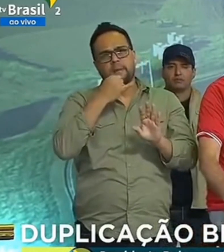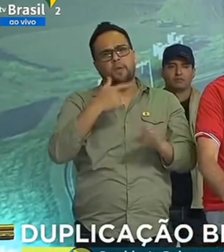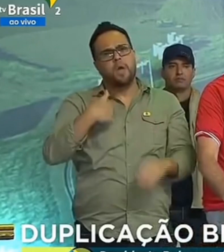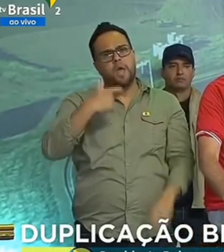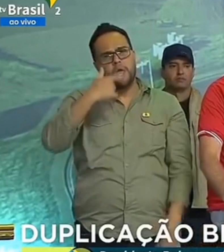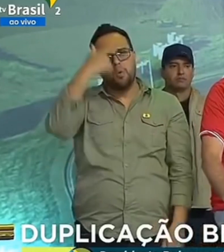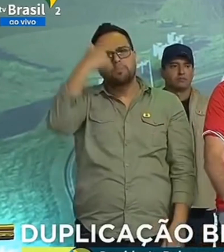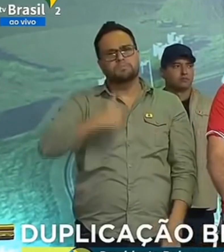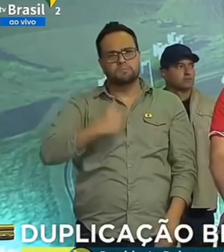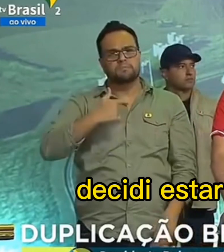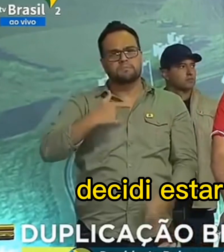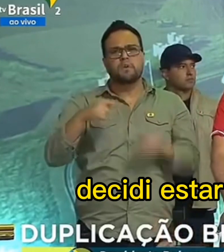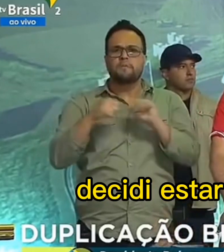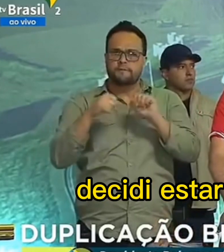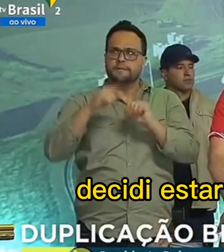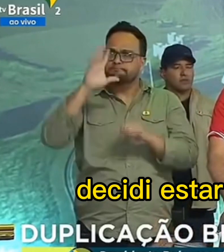decidi.